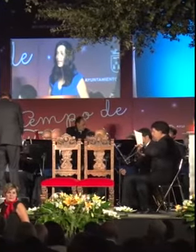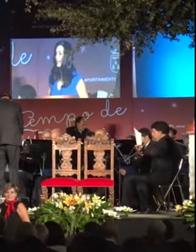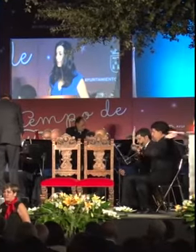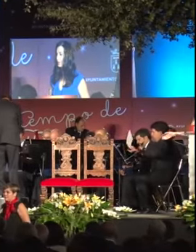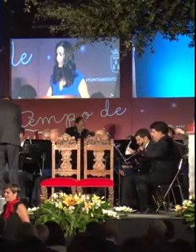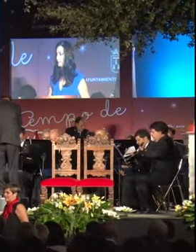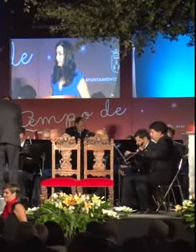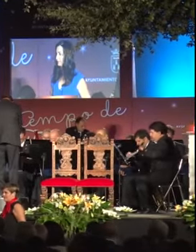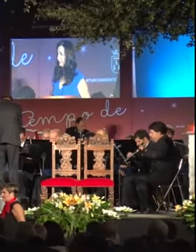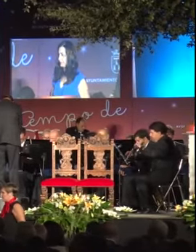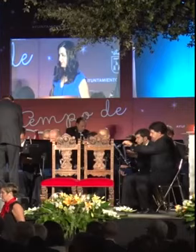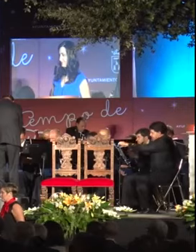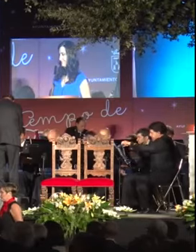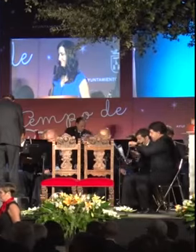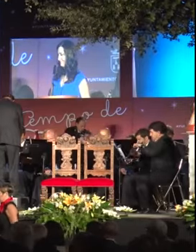Ojero Guijarro, por favor.